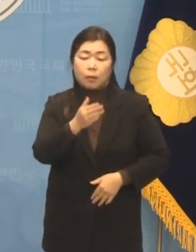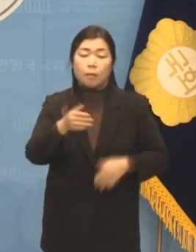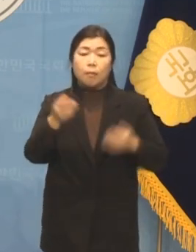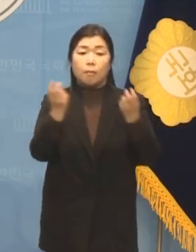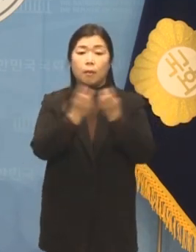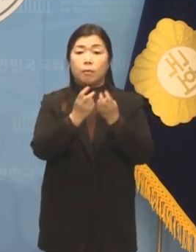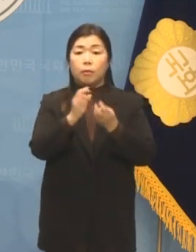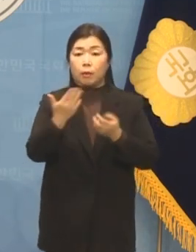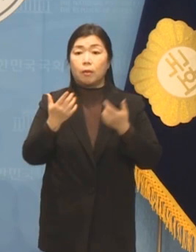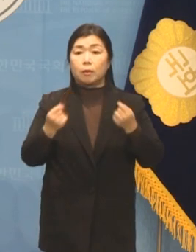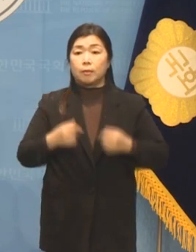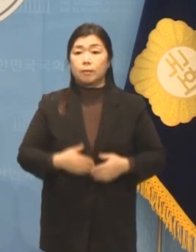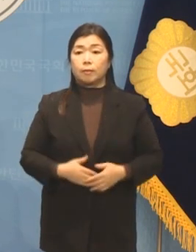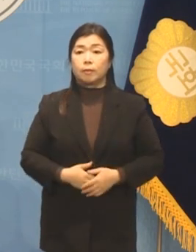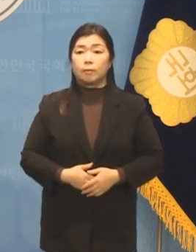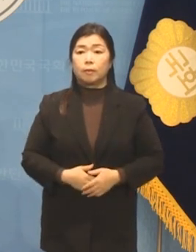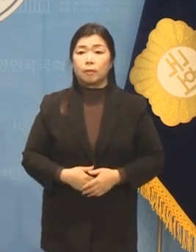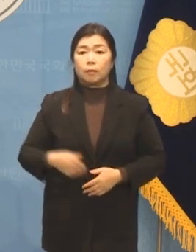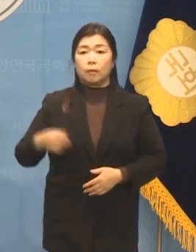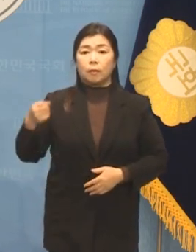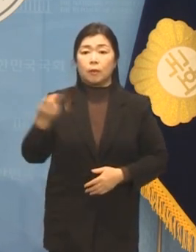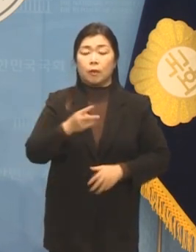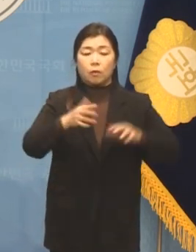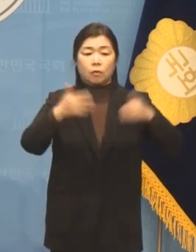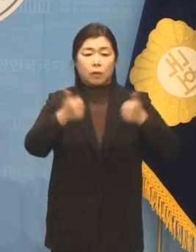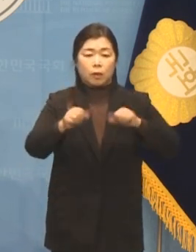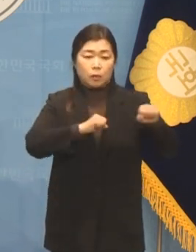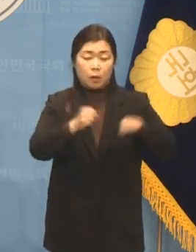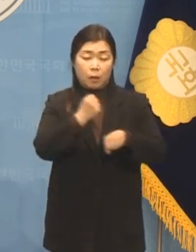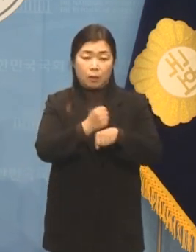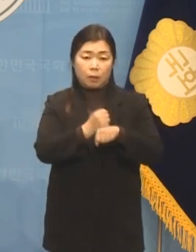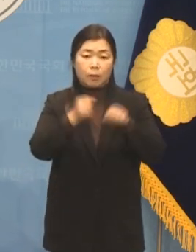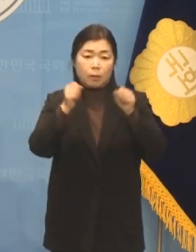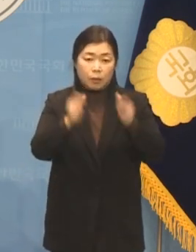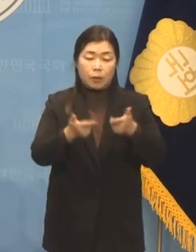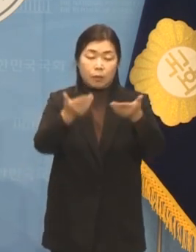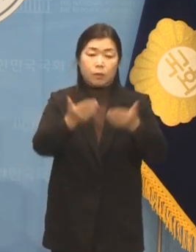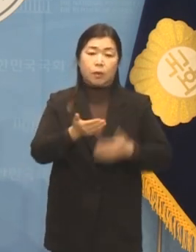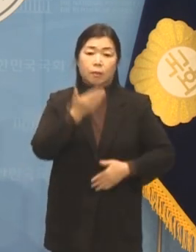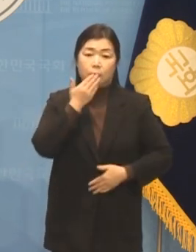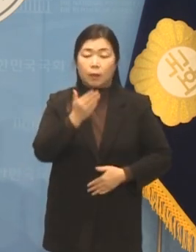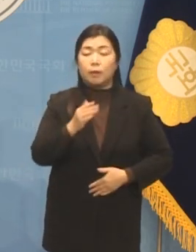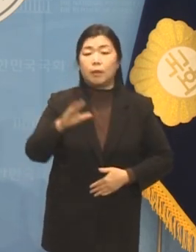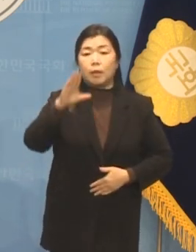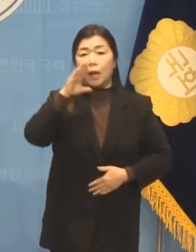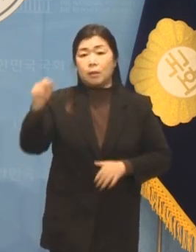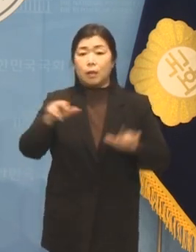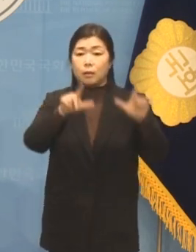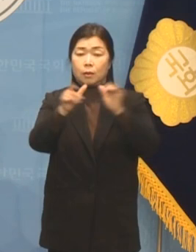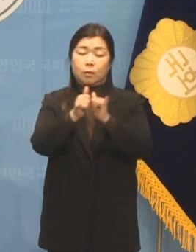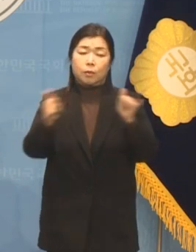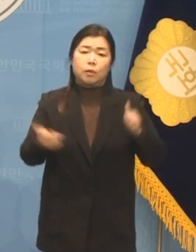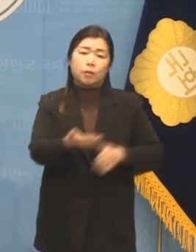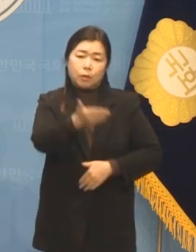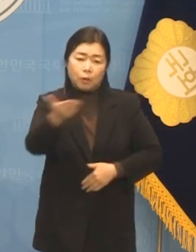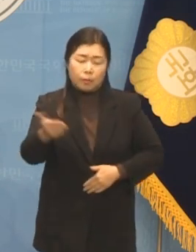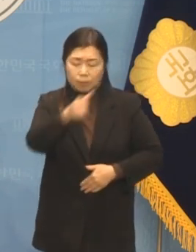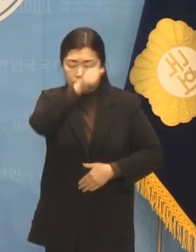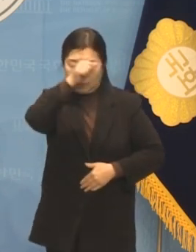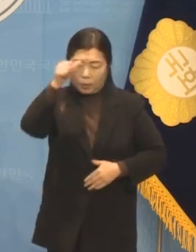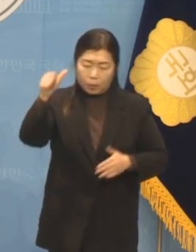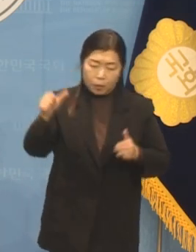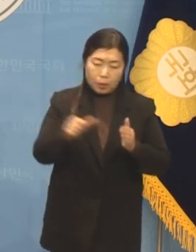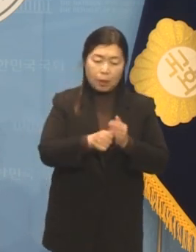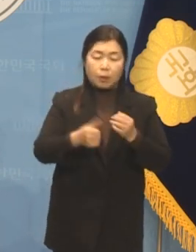때문입니다. 거듭 국회 의정활동을 할 수 있는 기회를 부여주신 아산 시민 여러분께 평생 갚을 수 없는